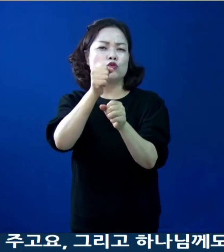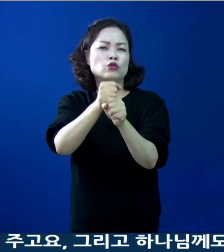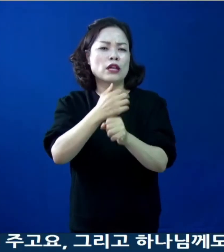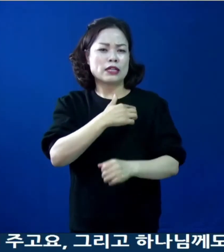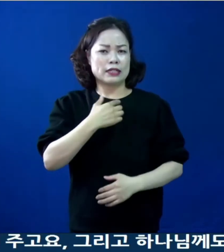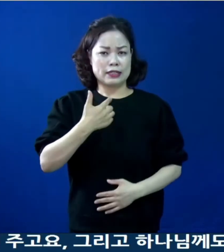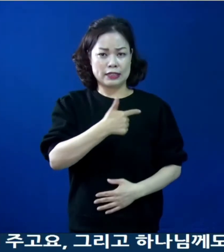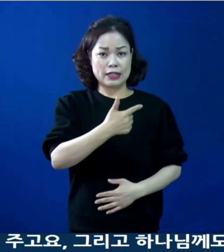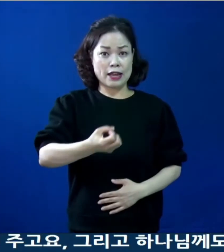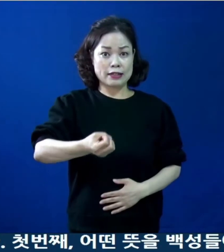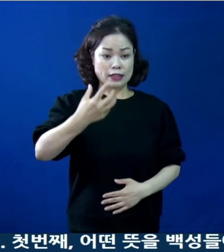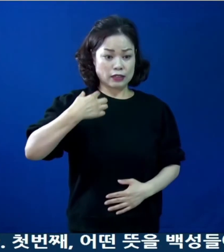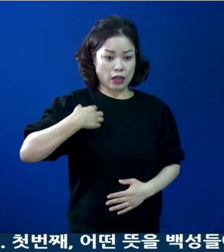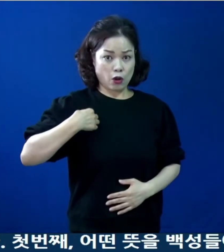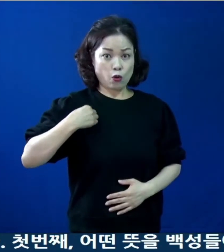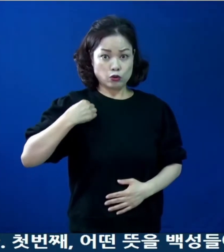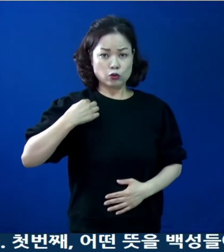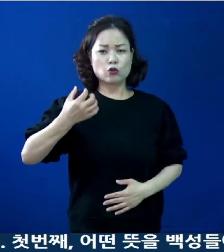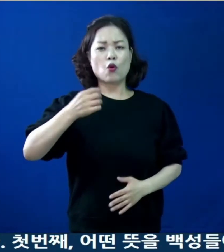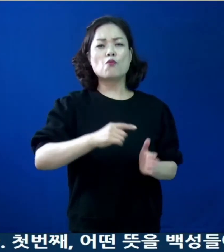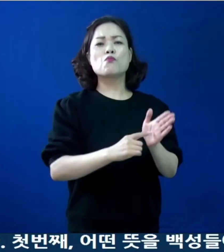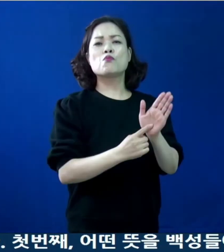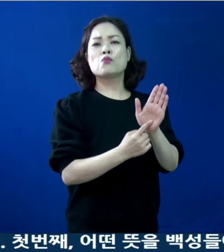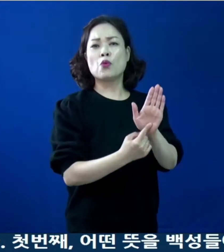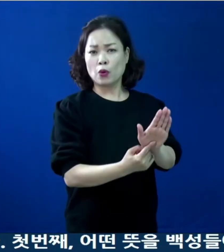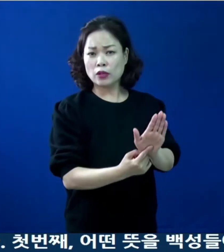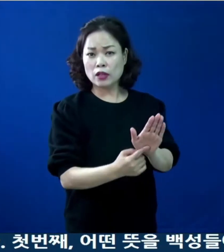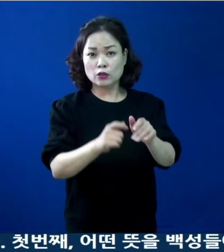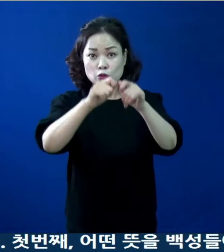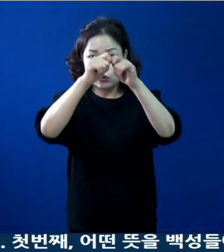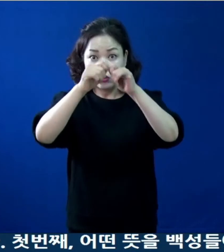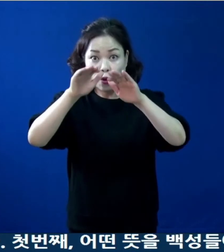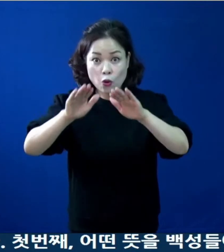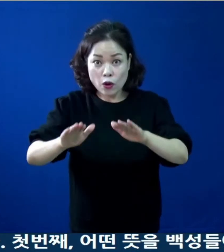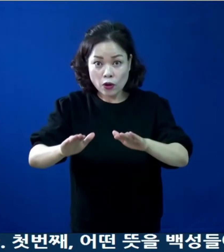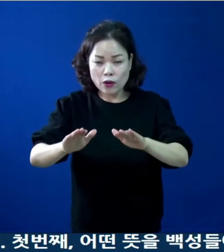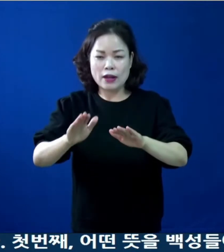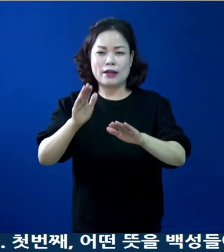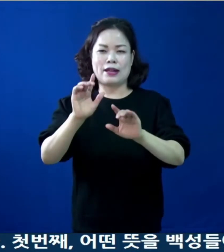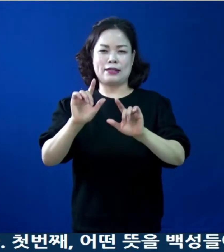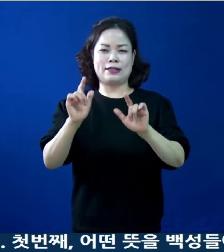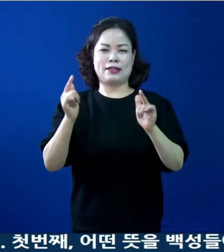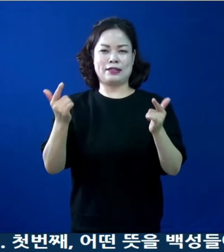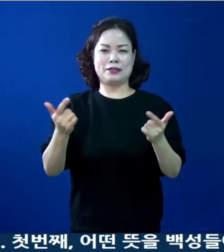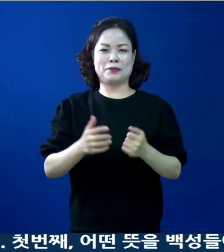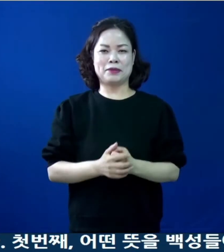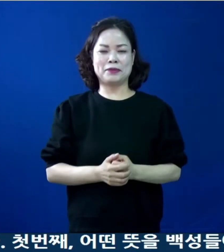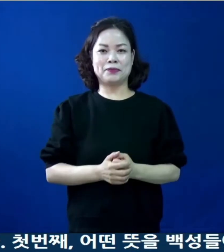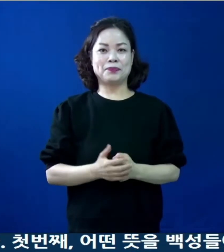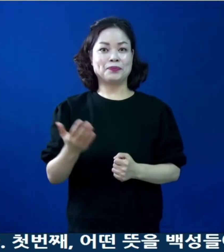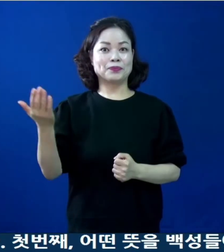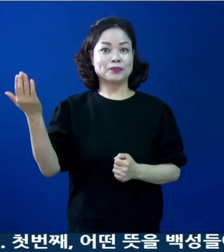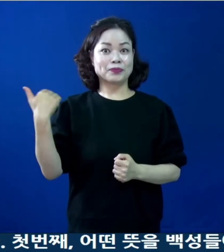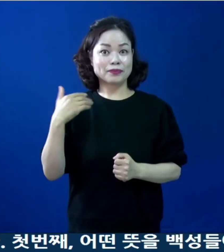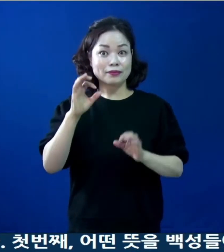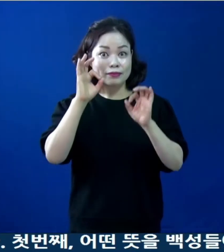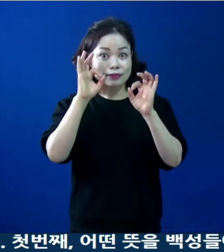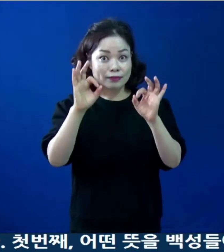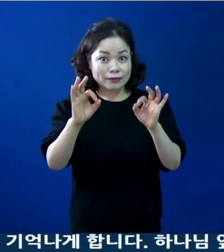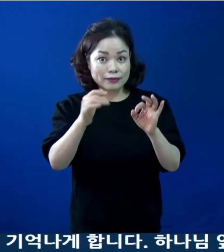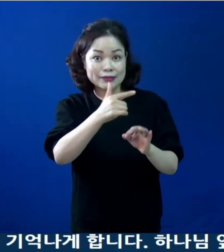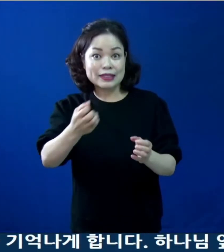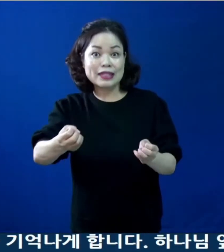옷이 표현해낸다라고 얘기하는 거죠. 구체적인 설명은 오늘 하지 않도록 하겠습니다. 아까